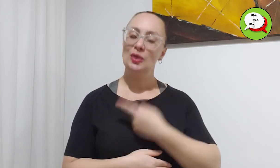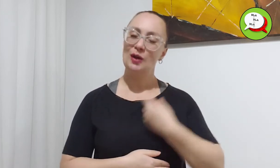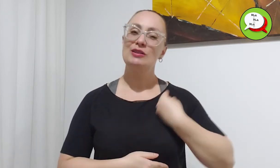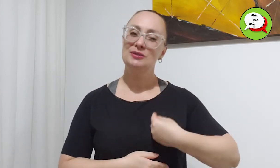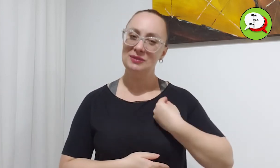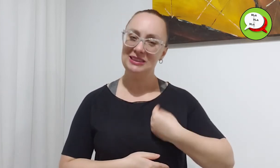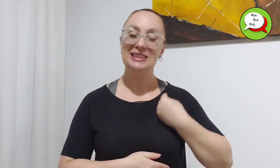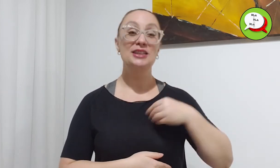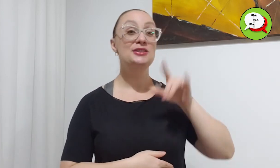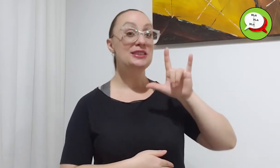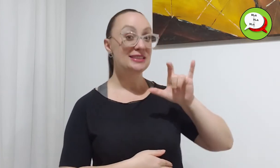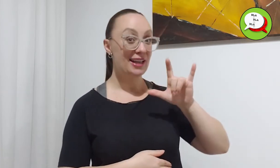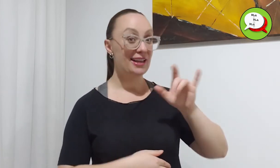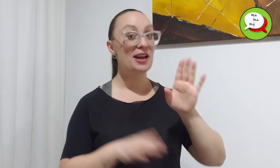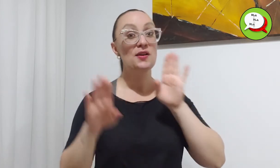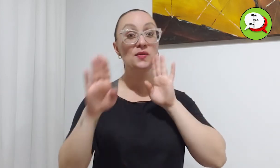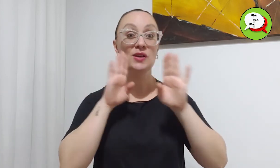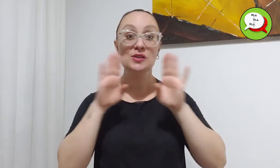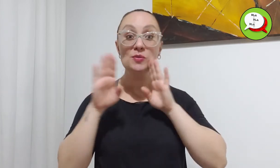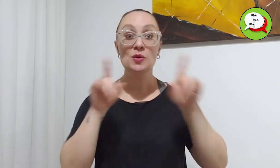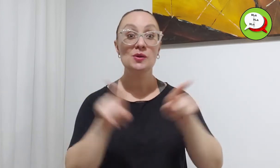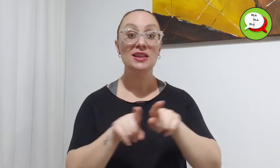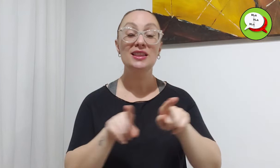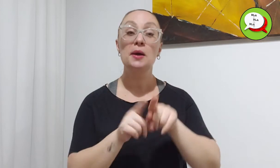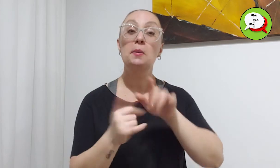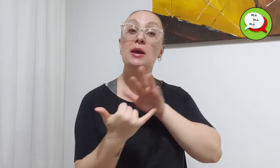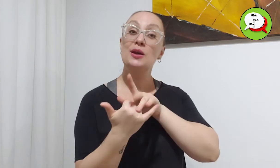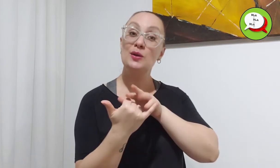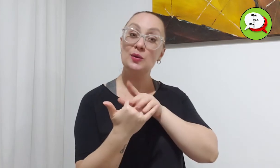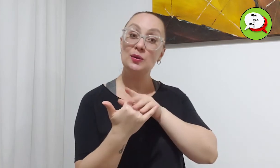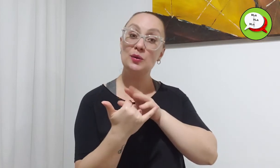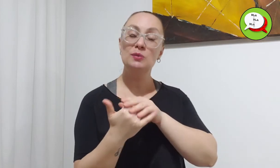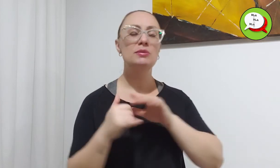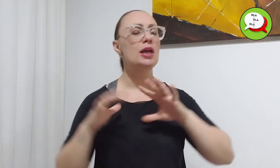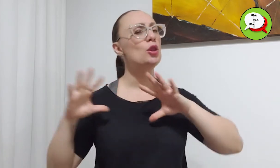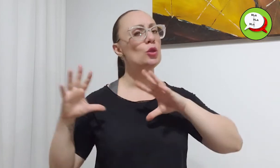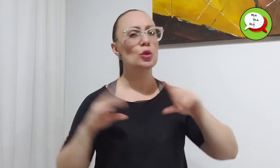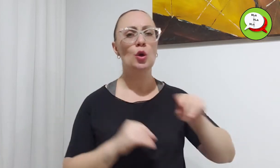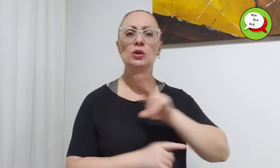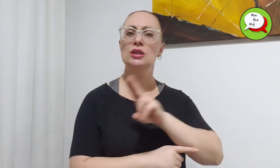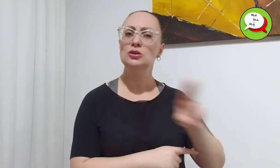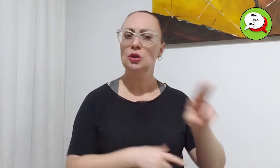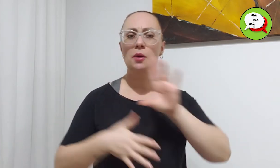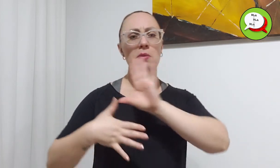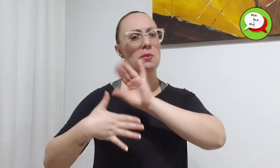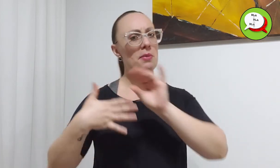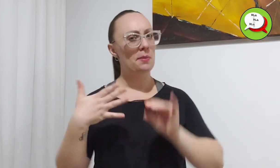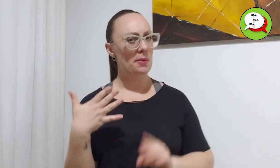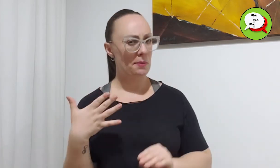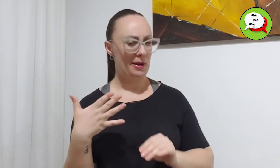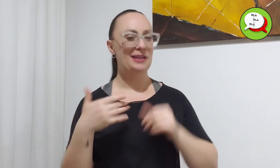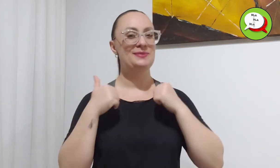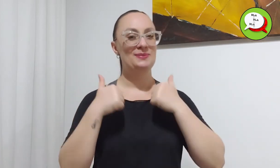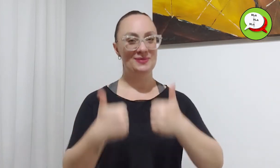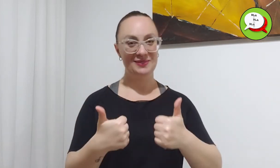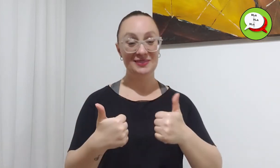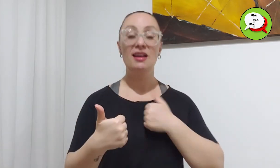no Facebook e no YouTube, todas com o nome Blá Blá Blá Libras. Segue a gente por lá. Nós